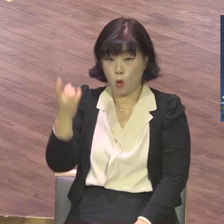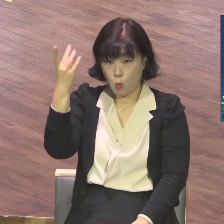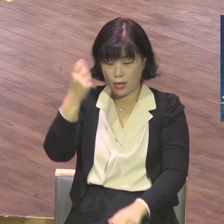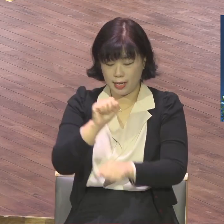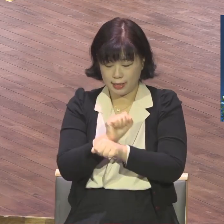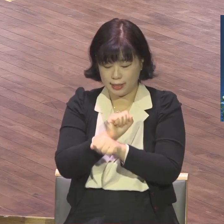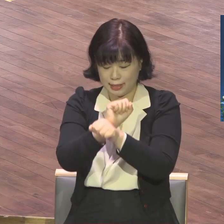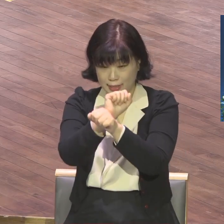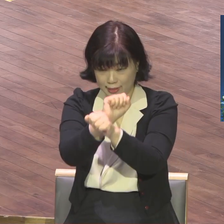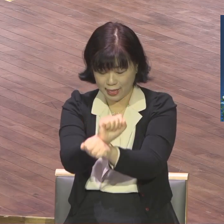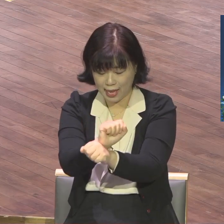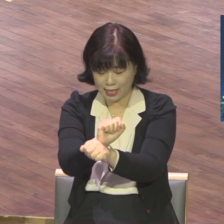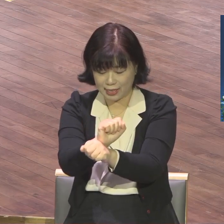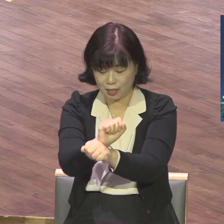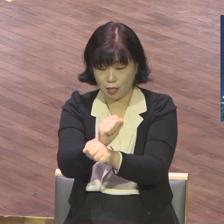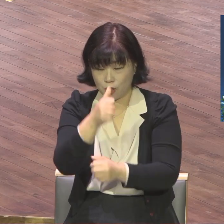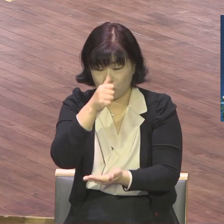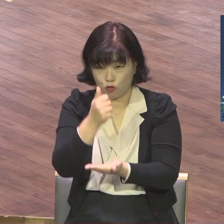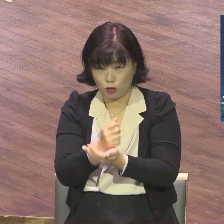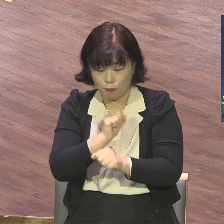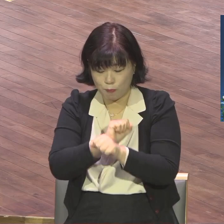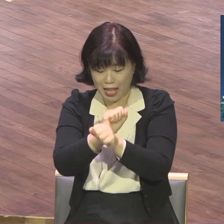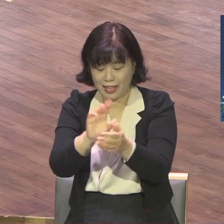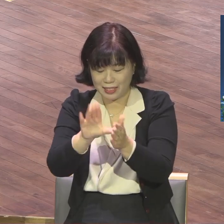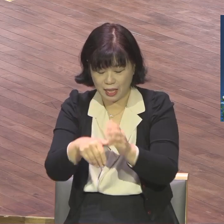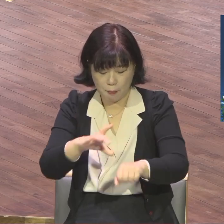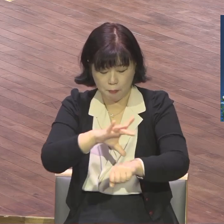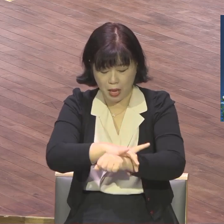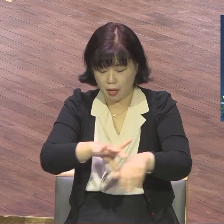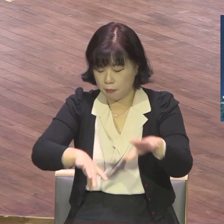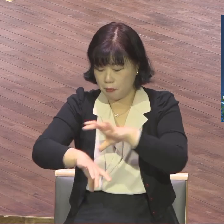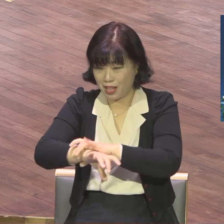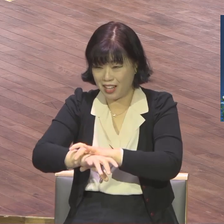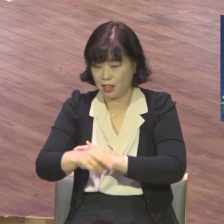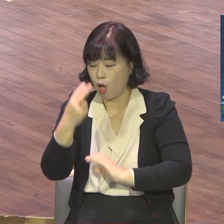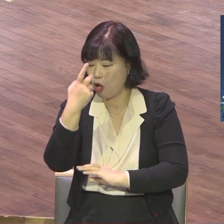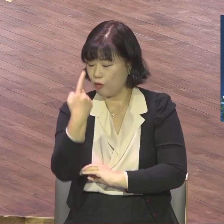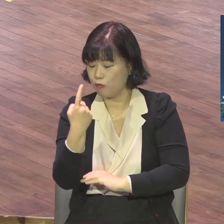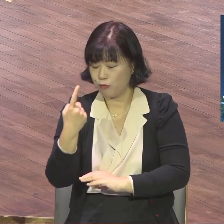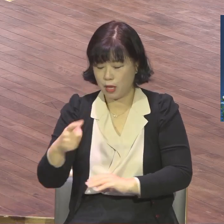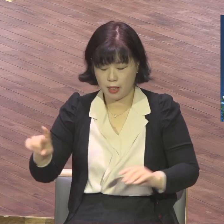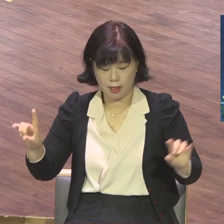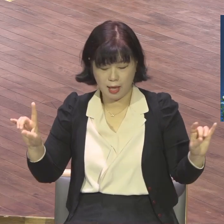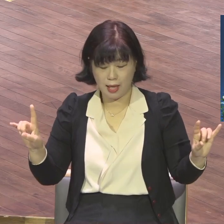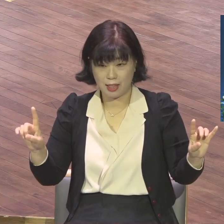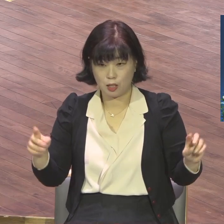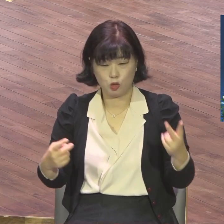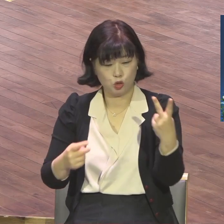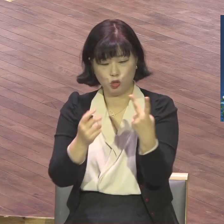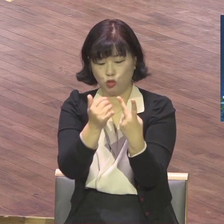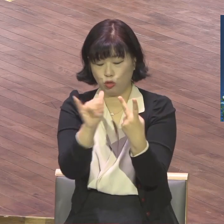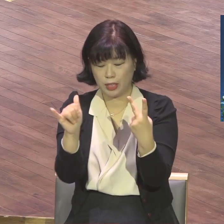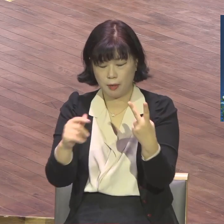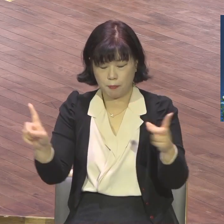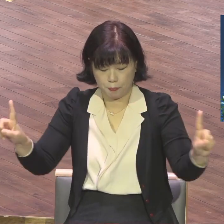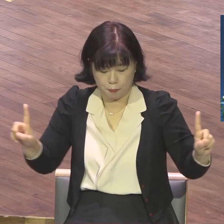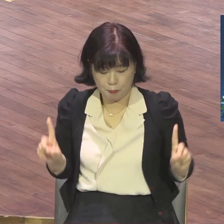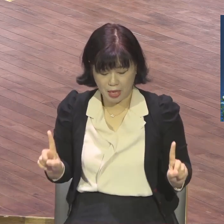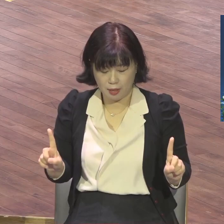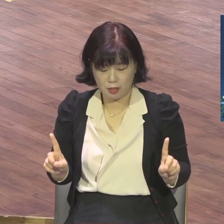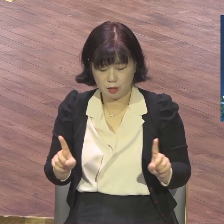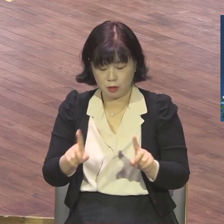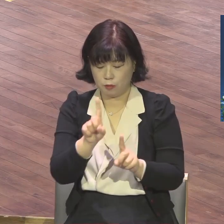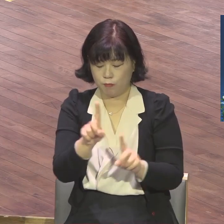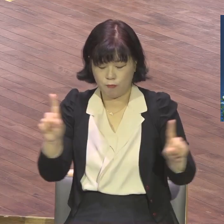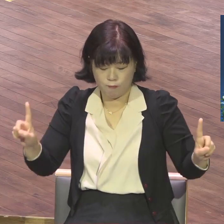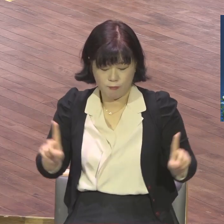그런데 바울은 도주 우려가 없다고 판단됐기 때문에 한 사람만 배정이 됐어요. 한